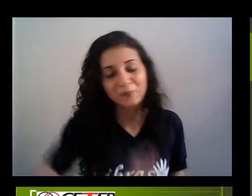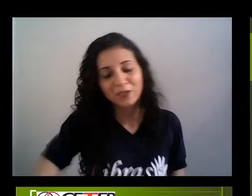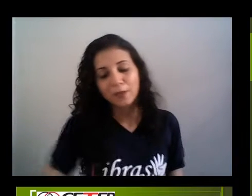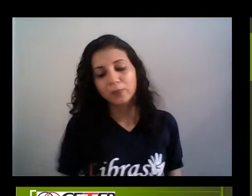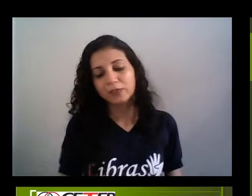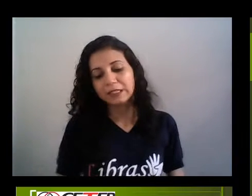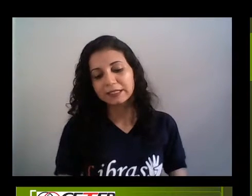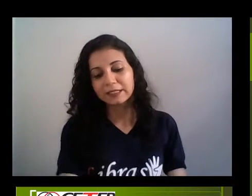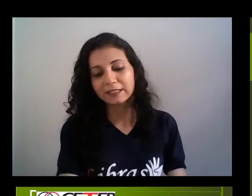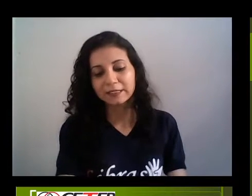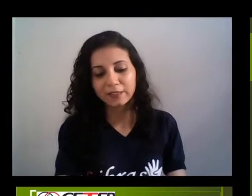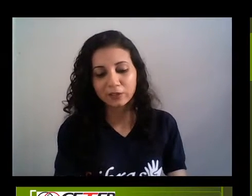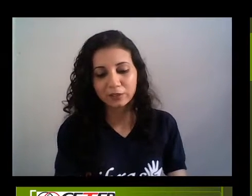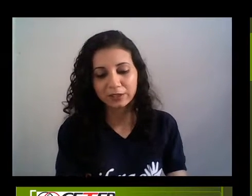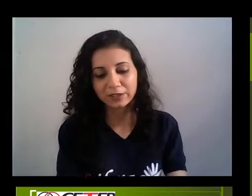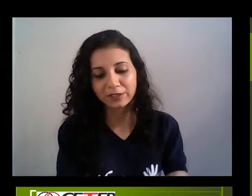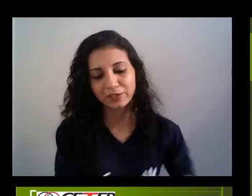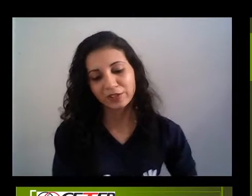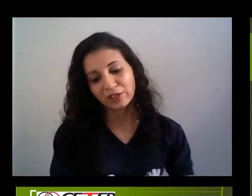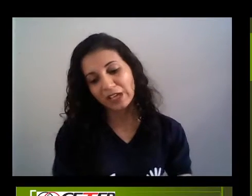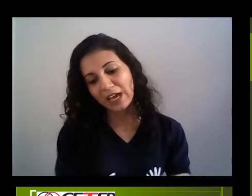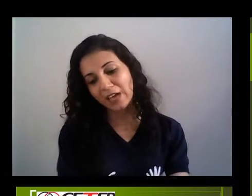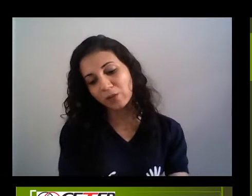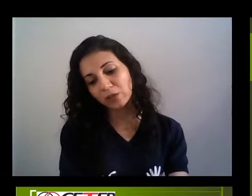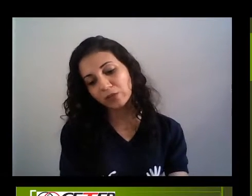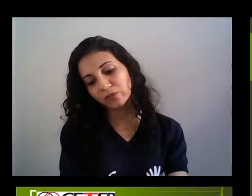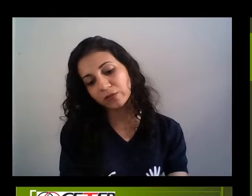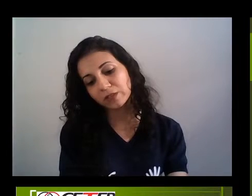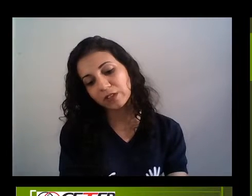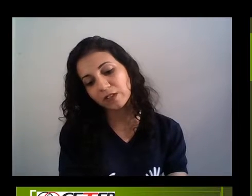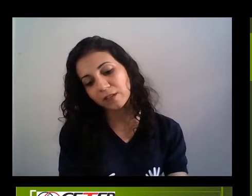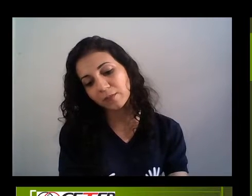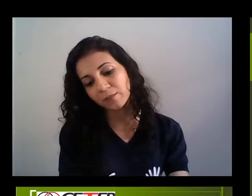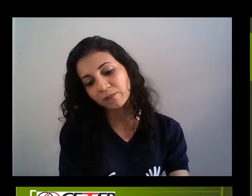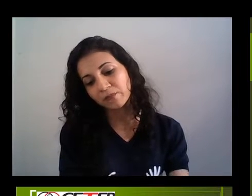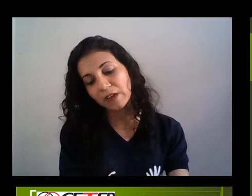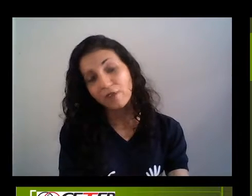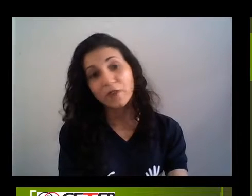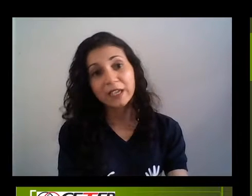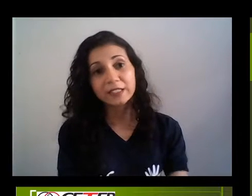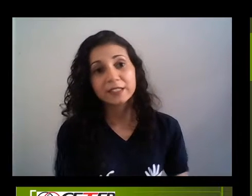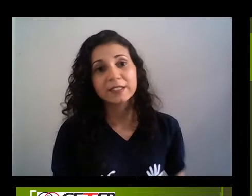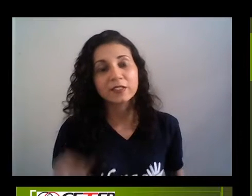lindo. Português sinalizado é o seguinte, é quando você